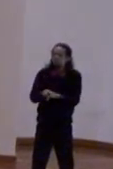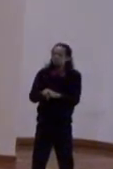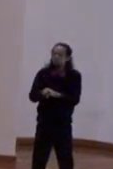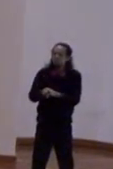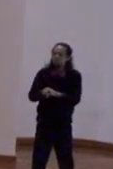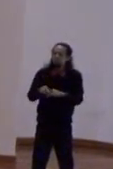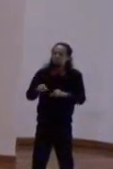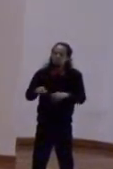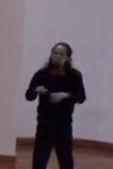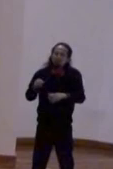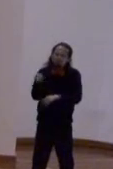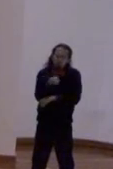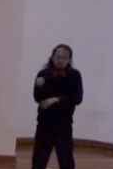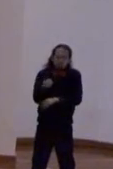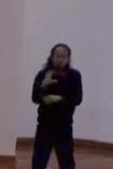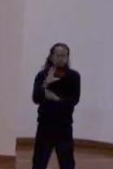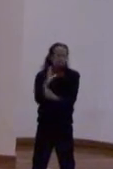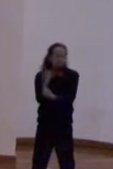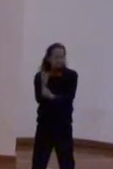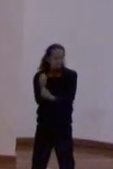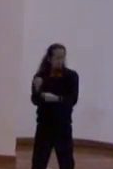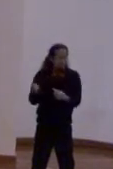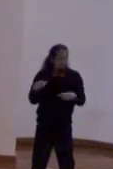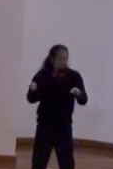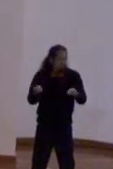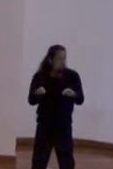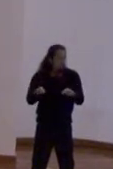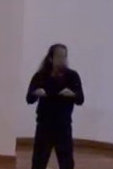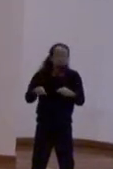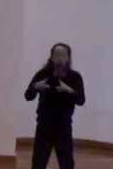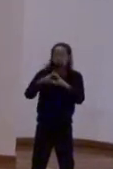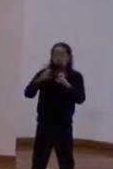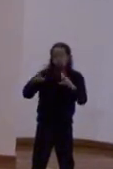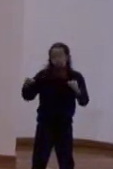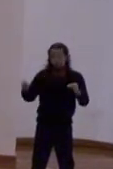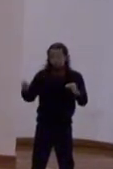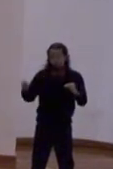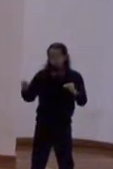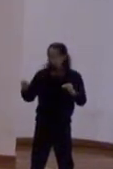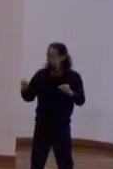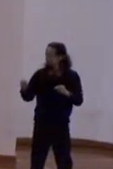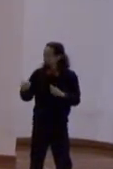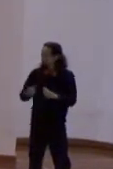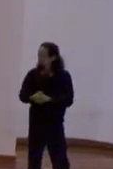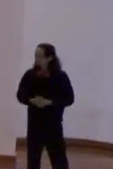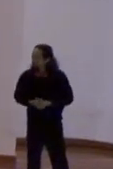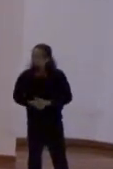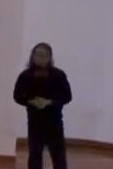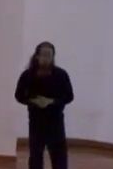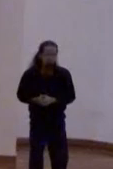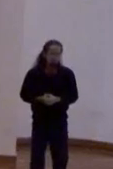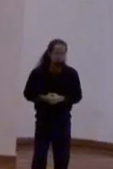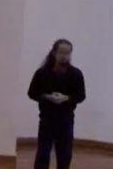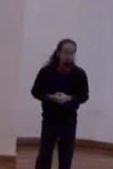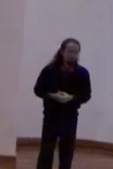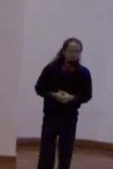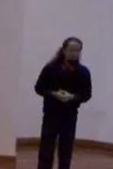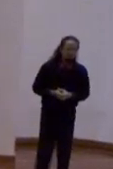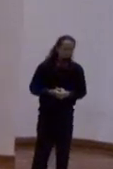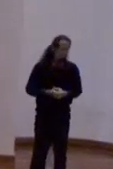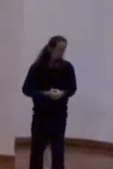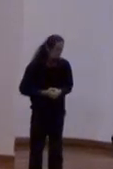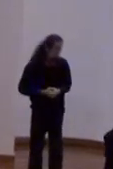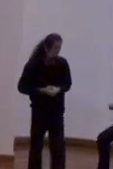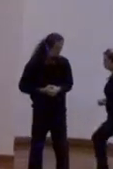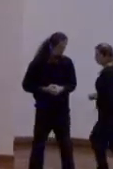de artes música da rede Municipal de Ensino de Florianópolis E aí